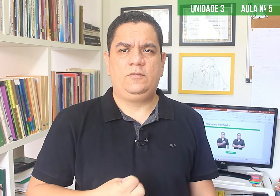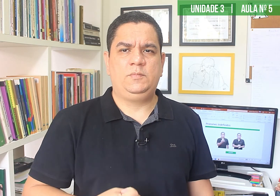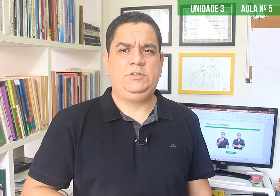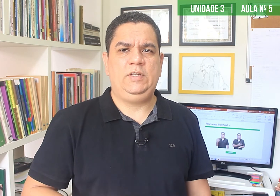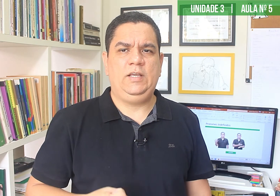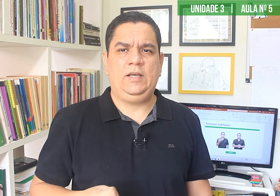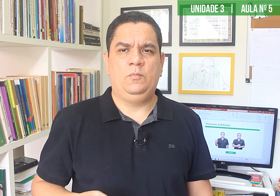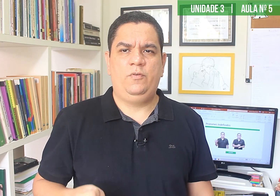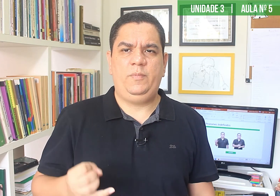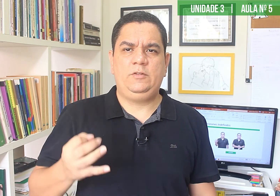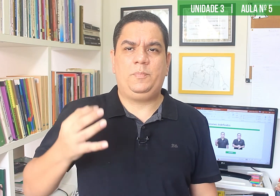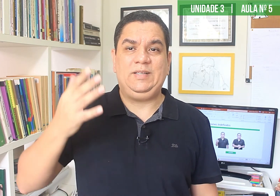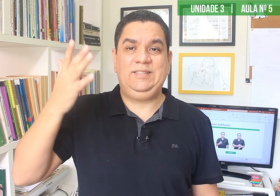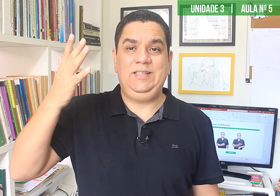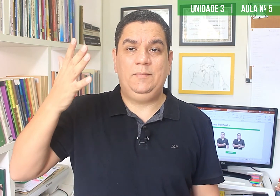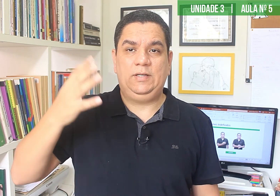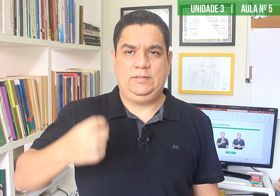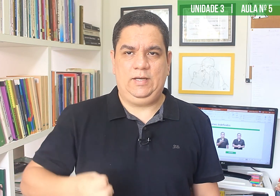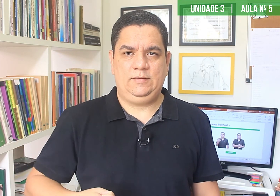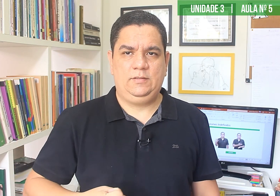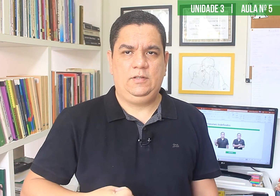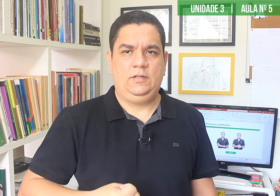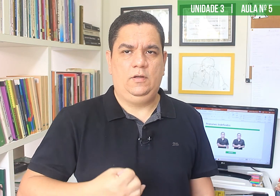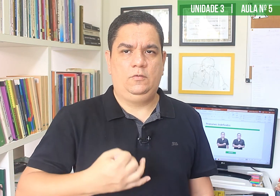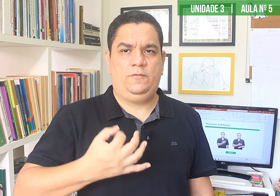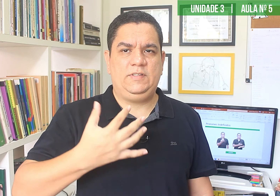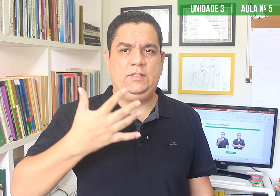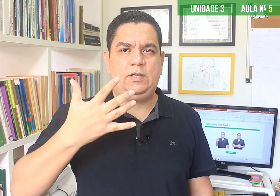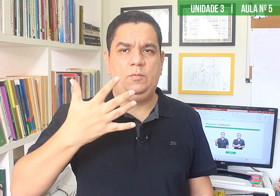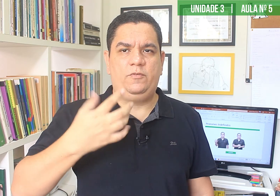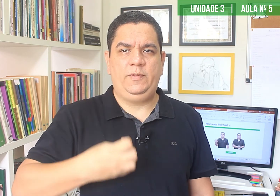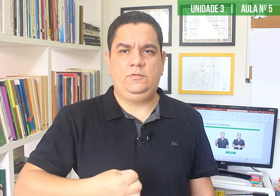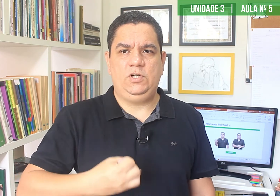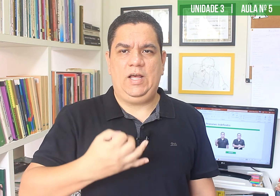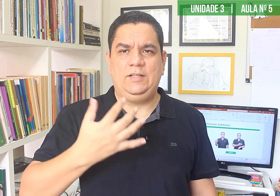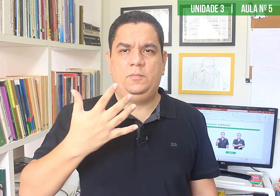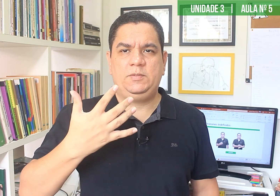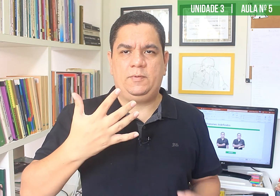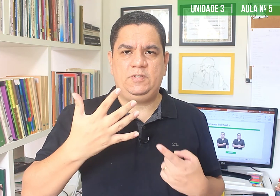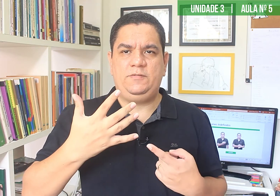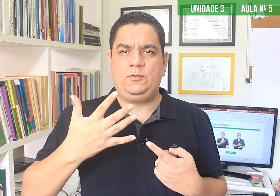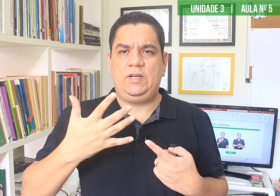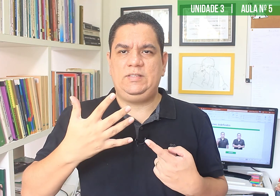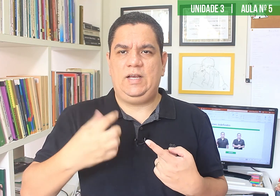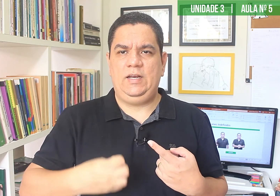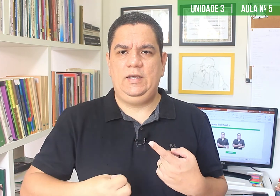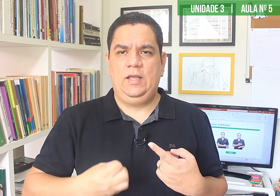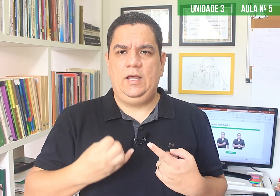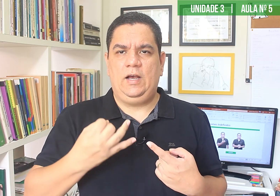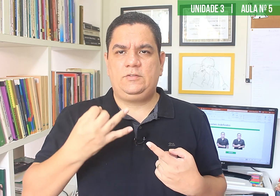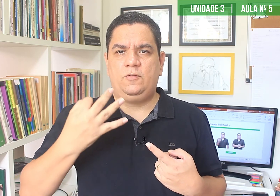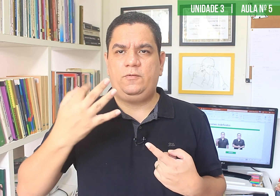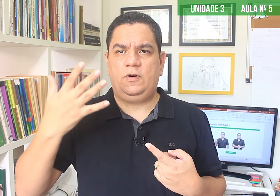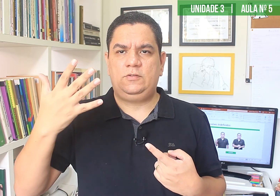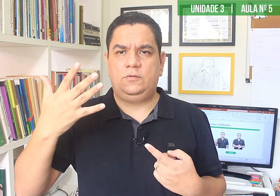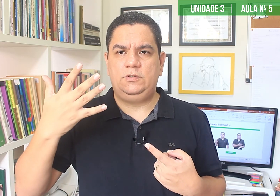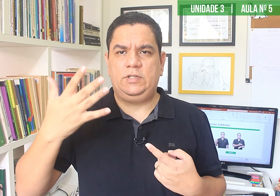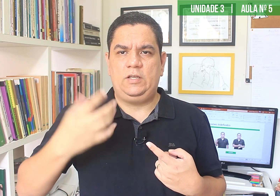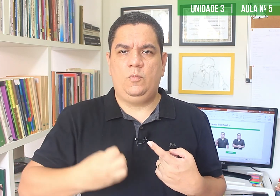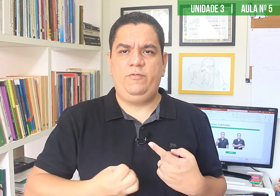vamos ter o movimento para cima, tá? Eu estou fazendo aqui o movimento de lado, mas para vocês visualizarem as configurações, tá? E o